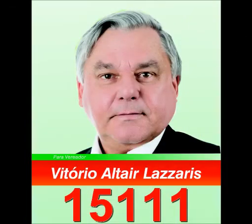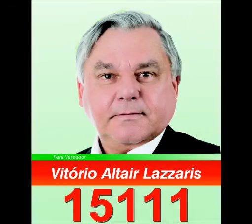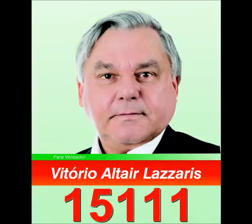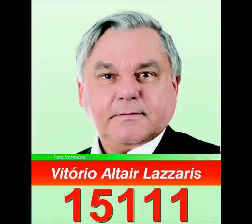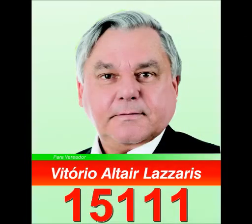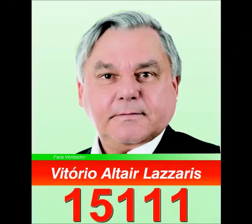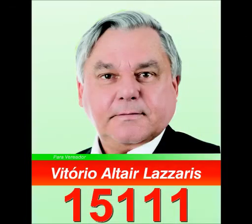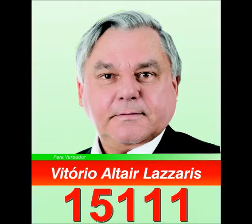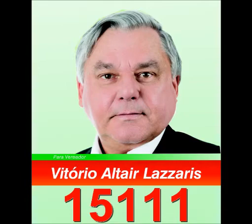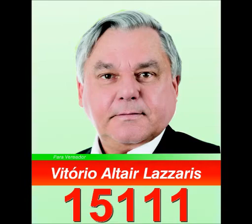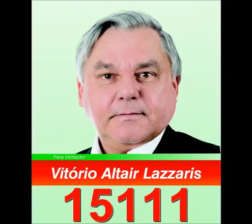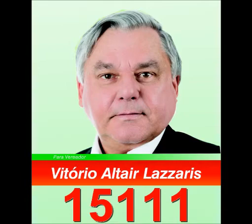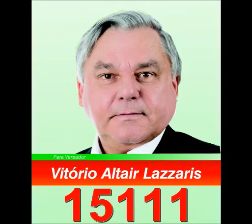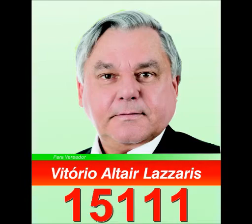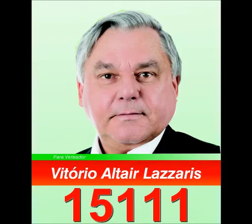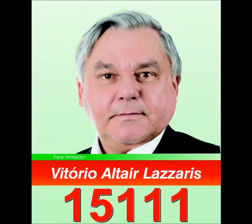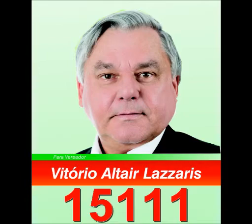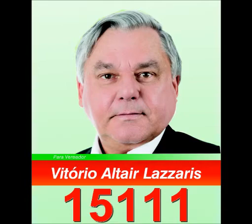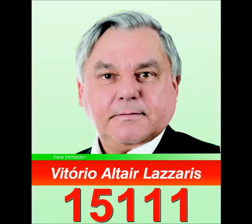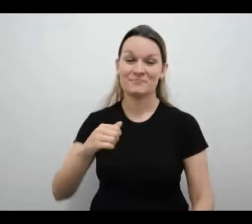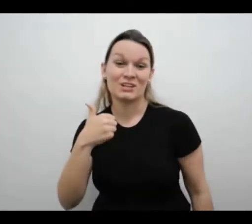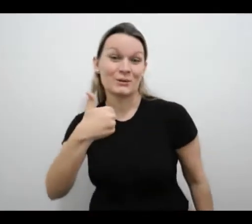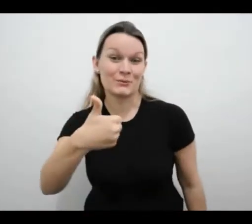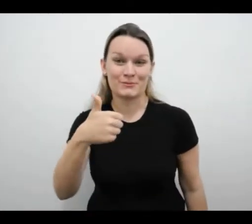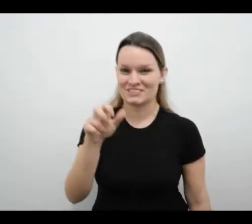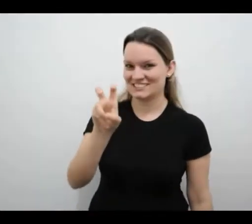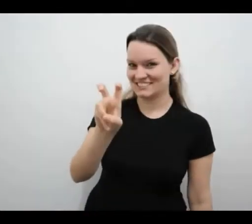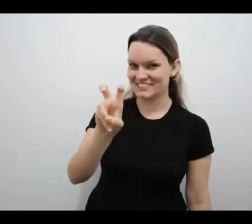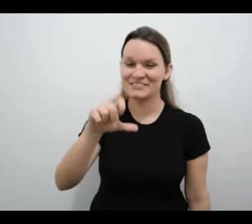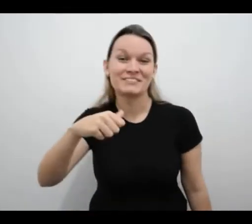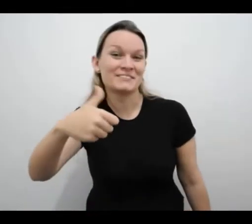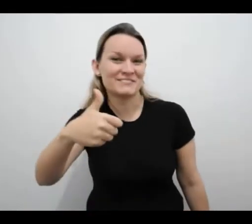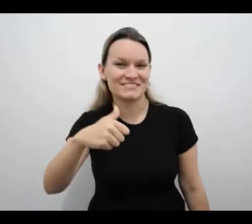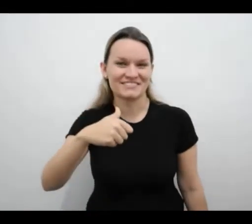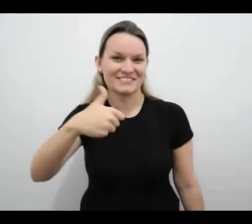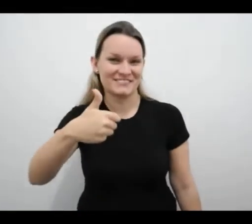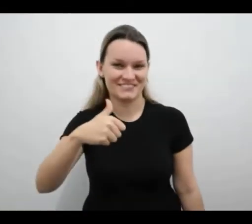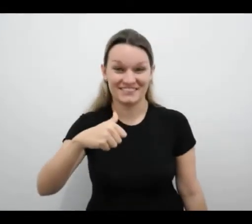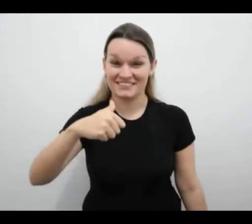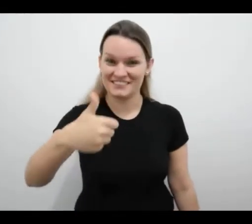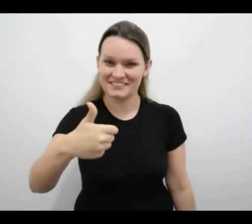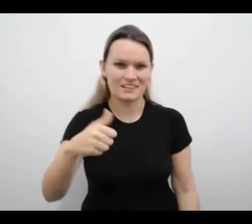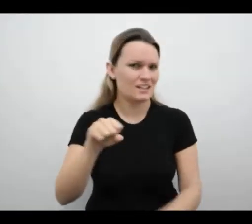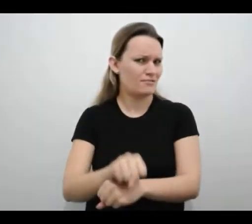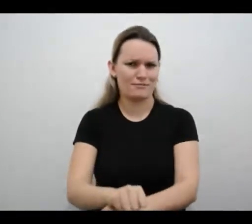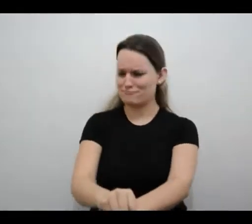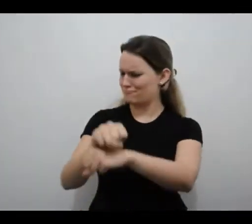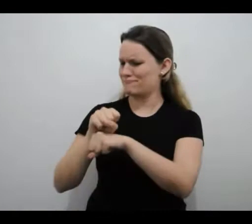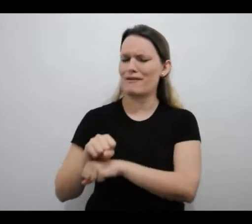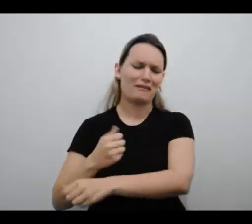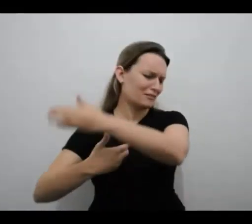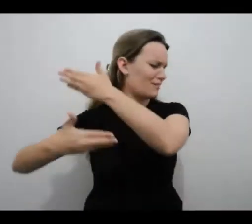vencer. Com o 15, 111 pra Jaraguá não ficar pra